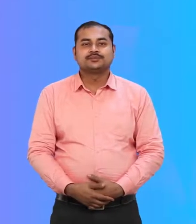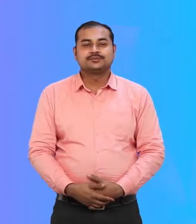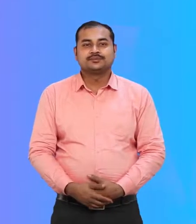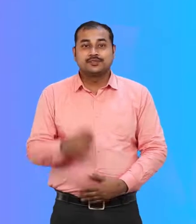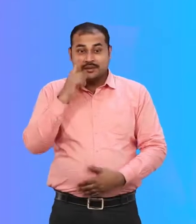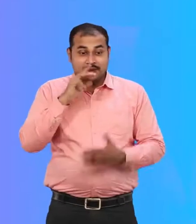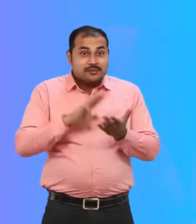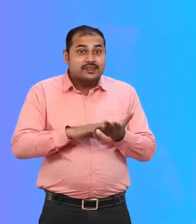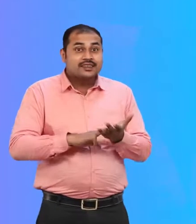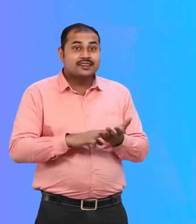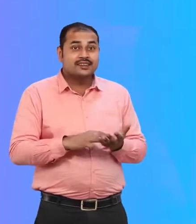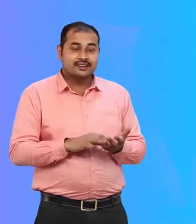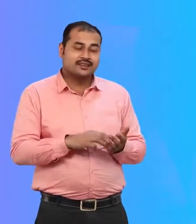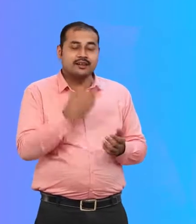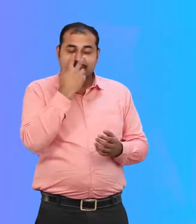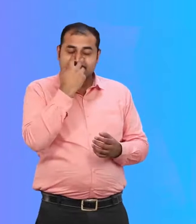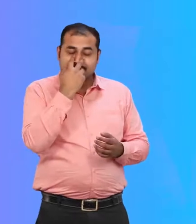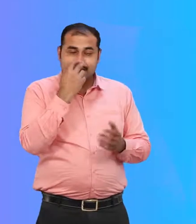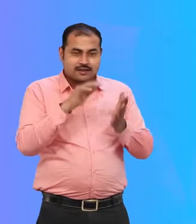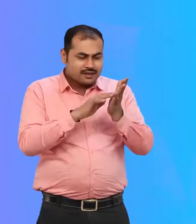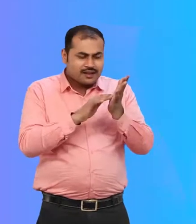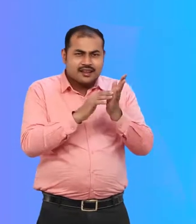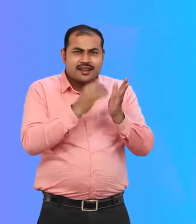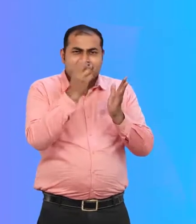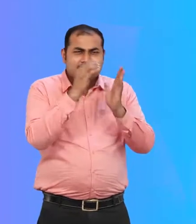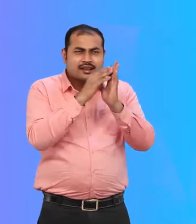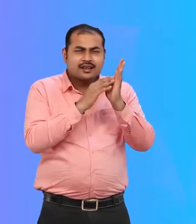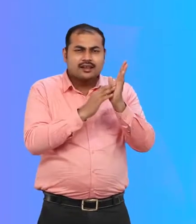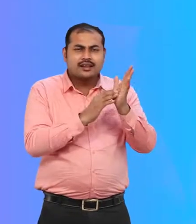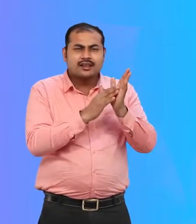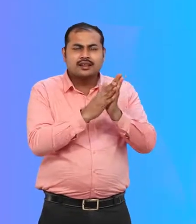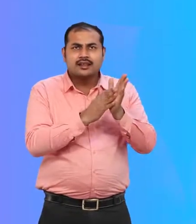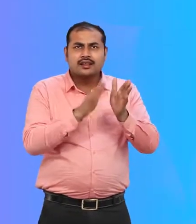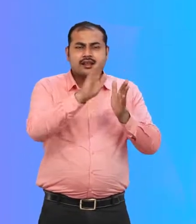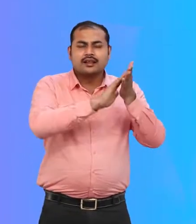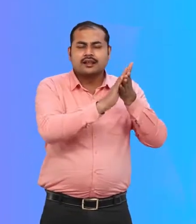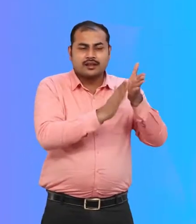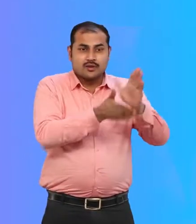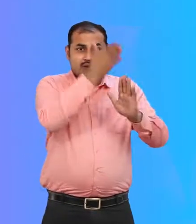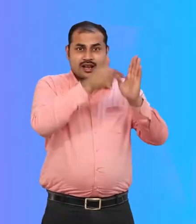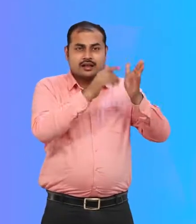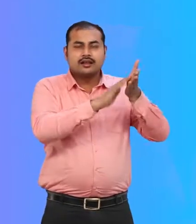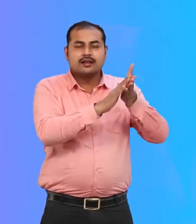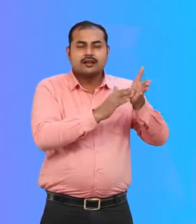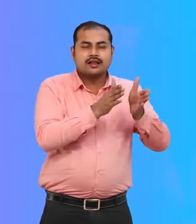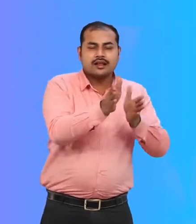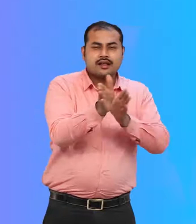कि माया को ब्रेल साइन बोर्ड छूकर रास्ता पहचानते हुए दिखाया गया है